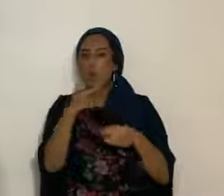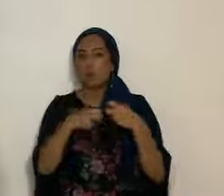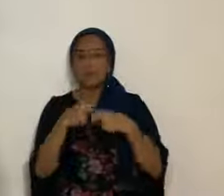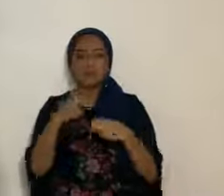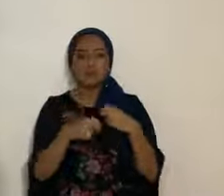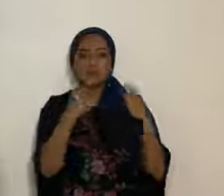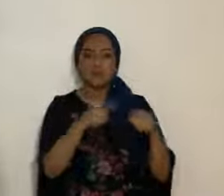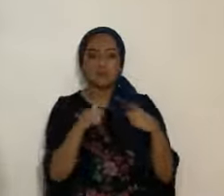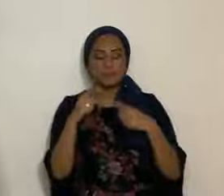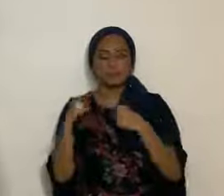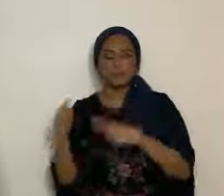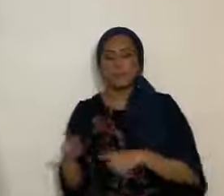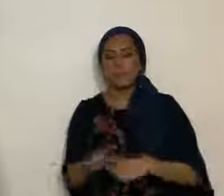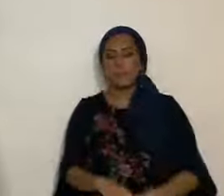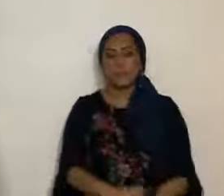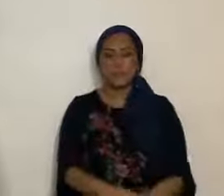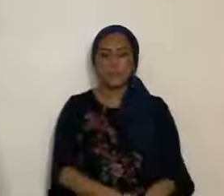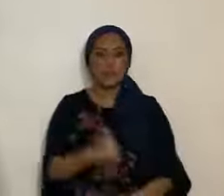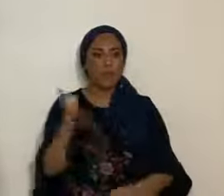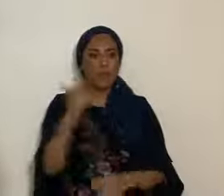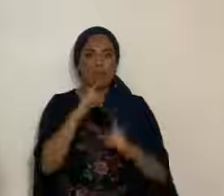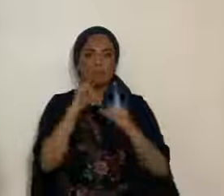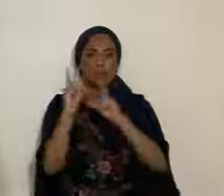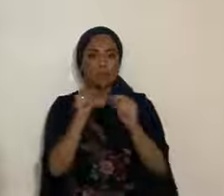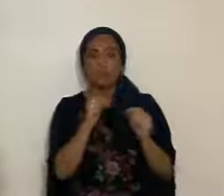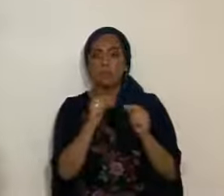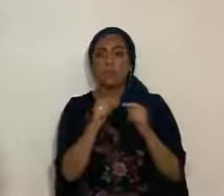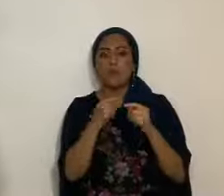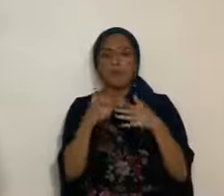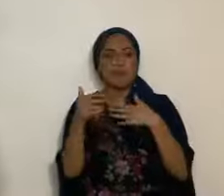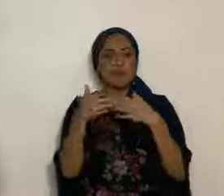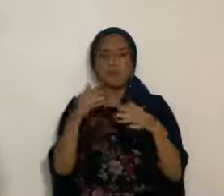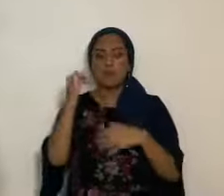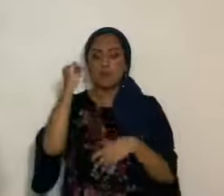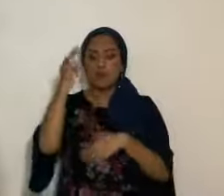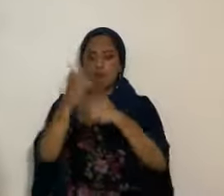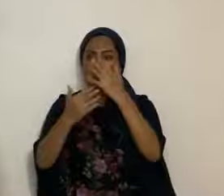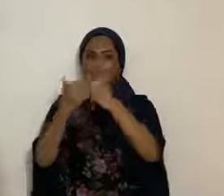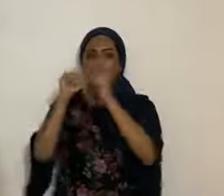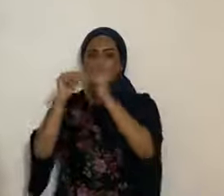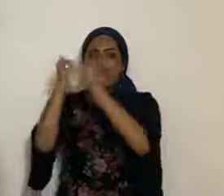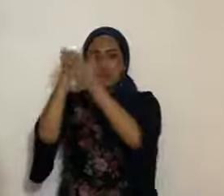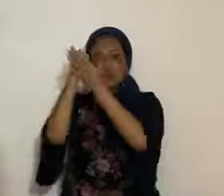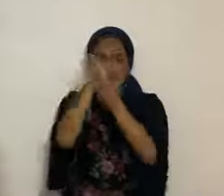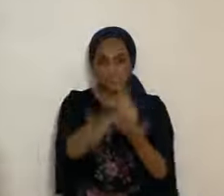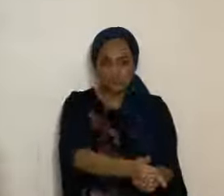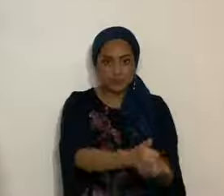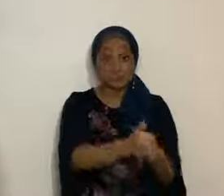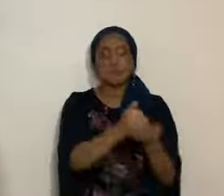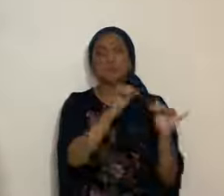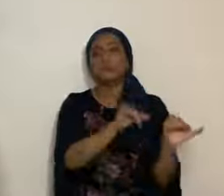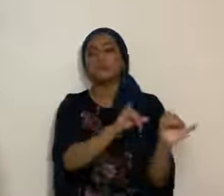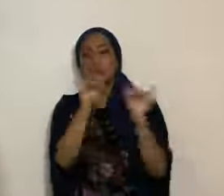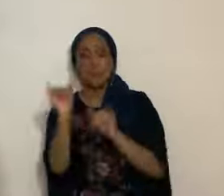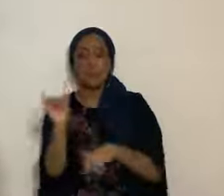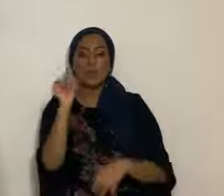circunstancias, aún en todas las difamaciones, la mano de Yahweh lo cuidó. Y de esa misma manera, tú y yo debemos